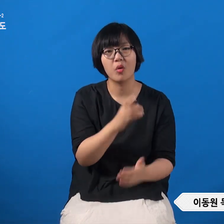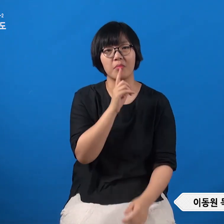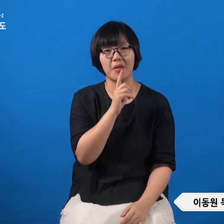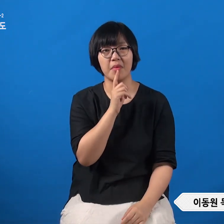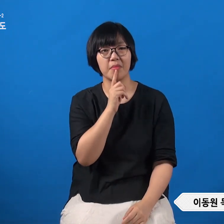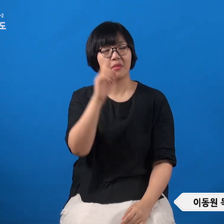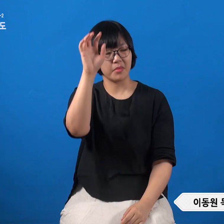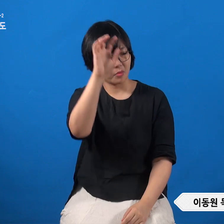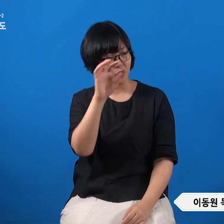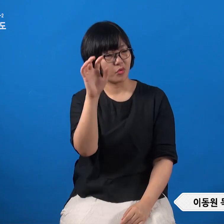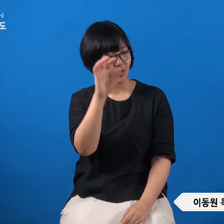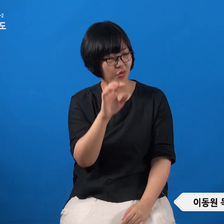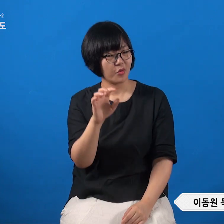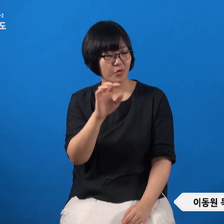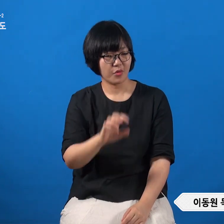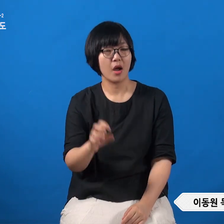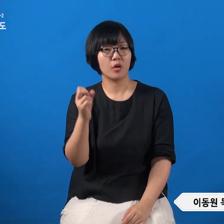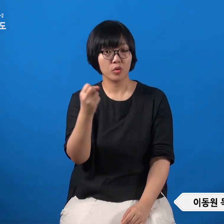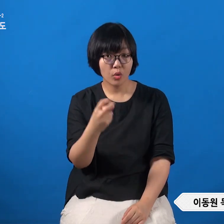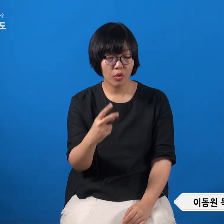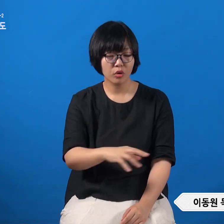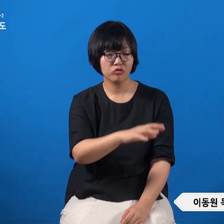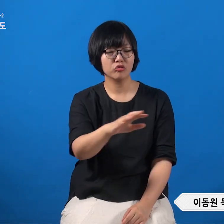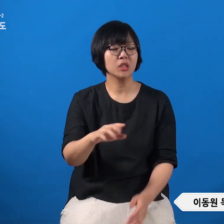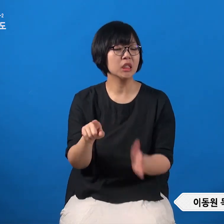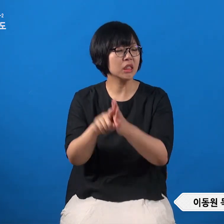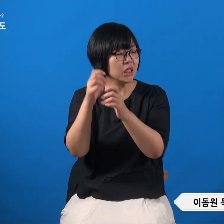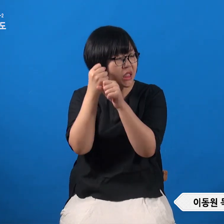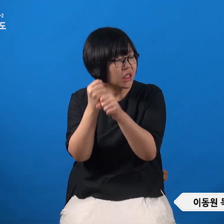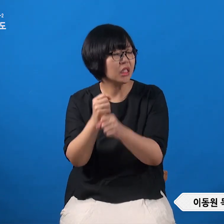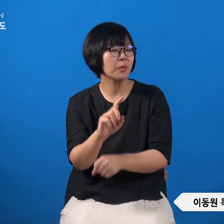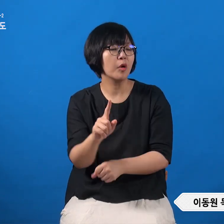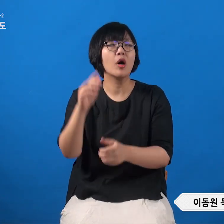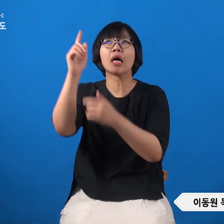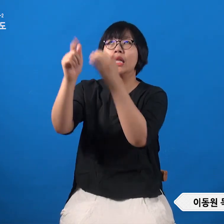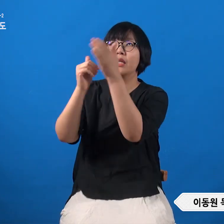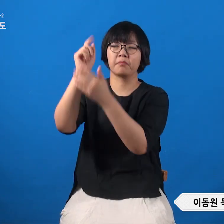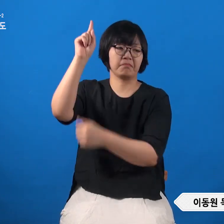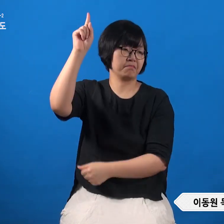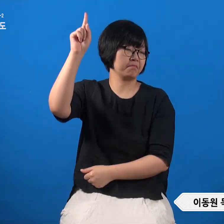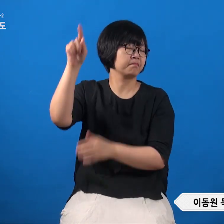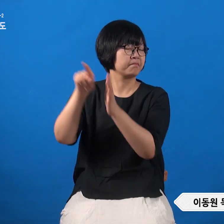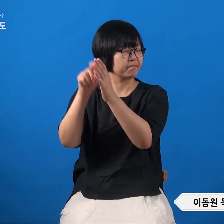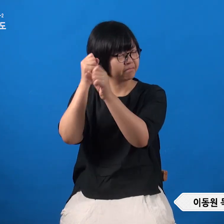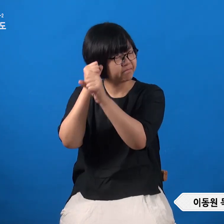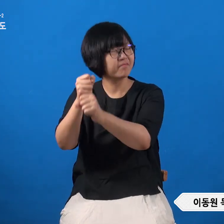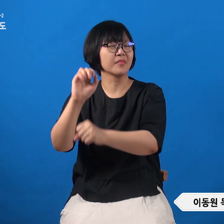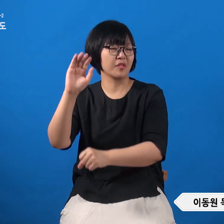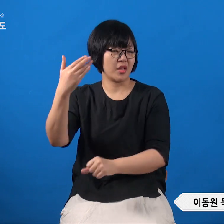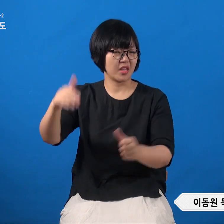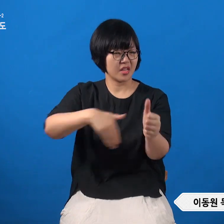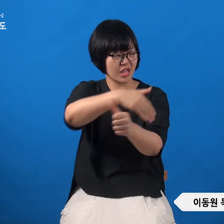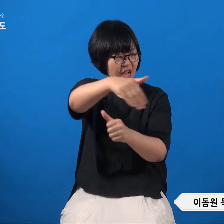우리는 무엇보다 하나님의 주권을 신뢰해야 된다. 우리가 주변에 여러 가지 상황이 있지만